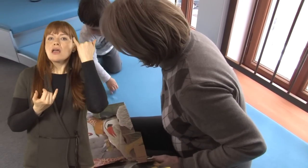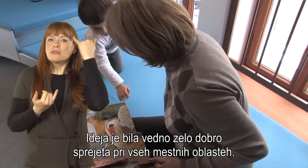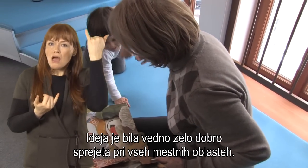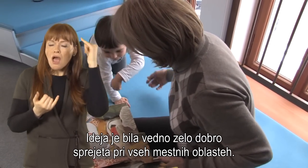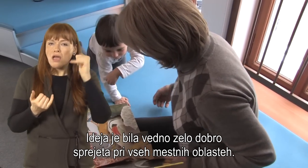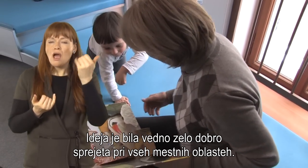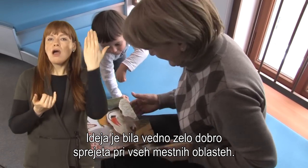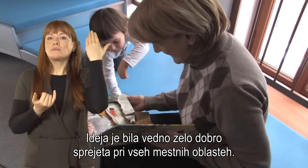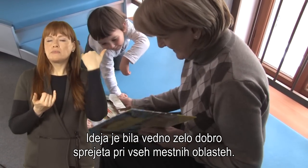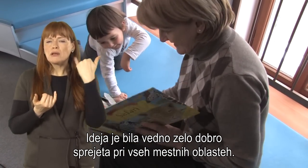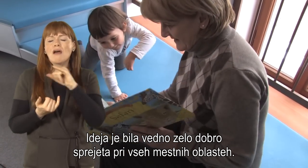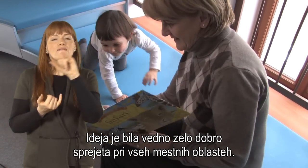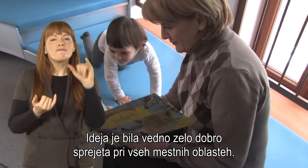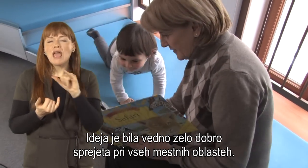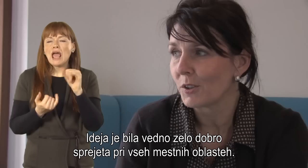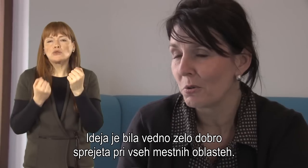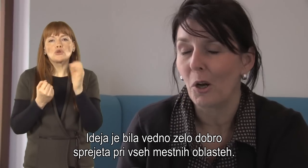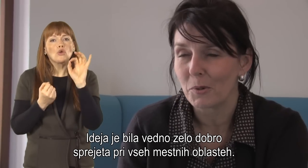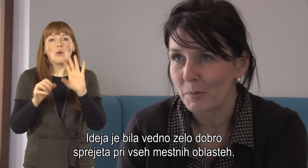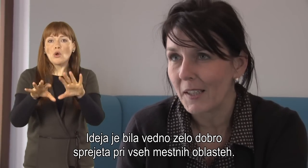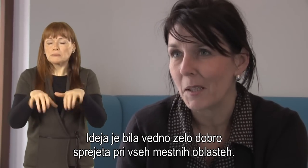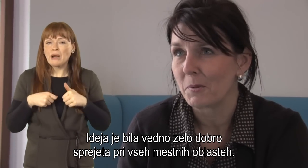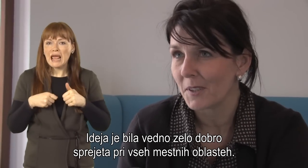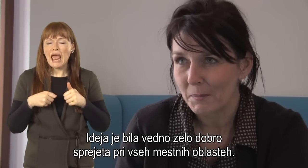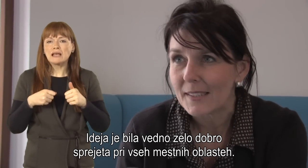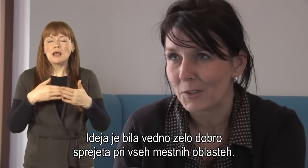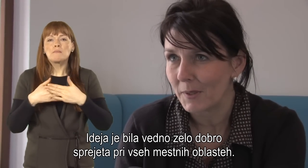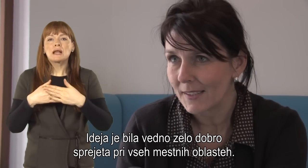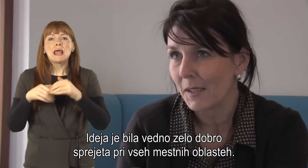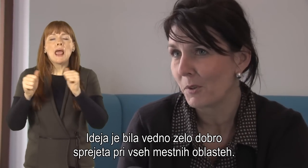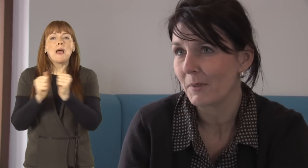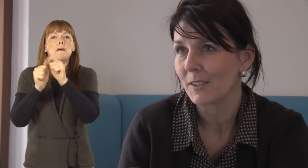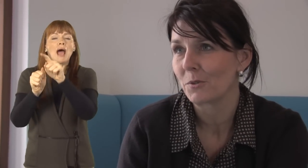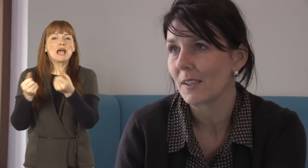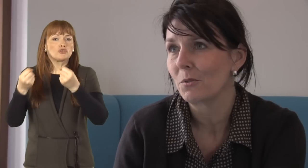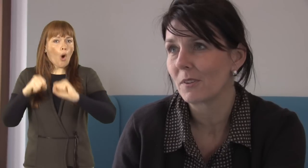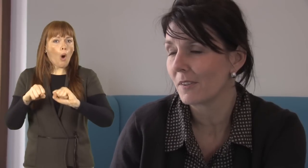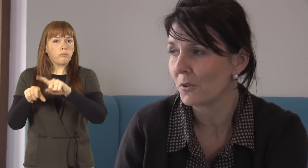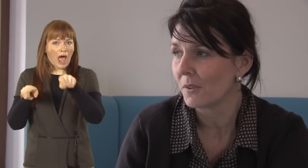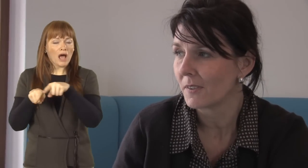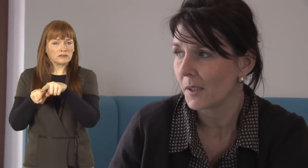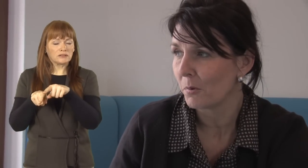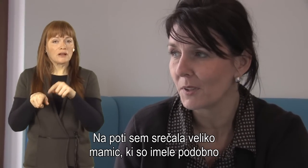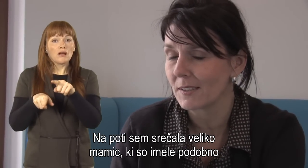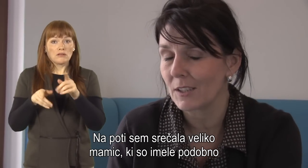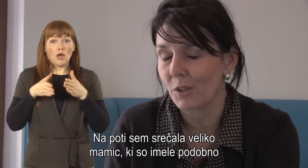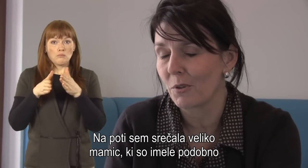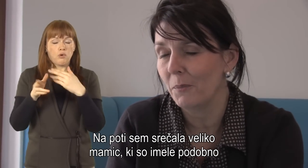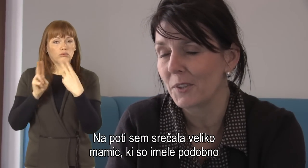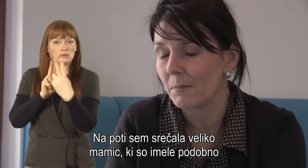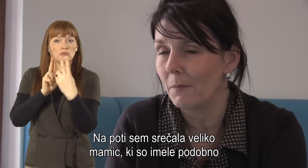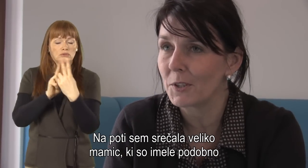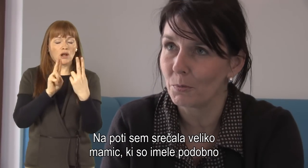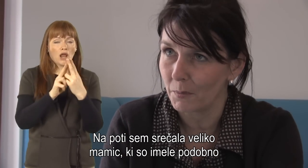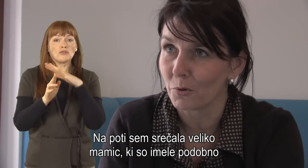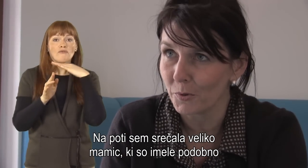Torej, ideja je bila vedno zelo dobro sprejeta pri vseh mestnih oblasteh, moram reči, tudi na tej poti sem srečala ogromno